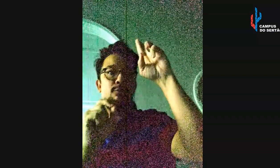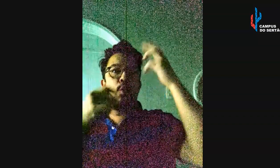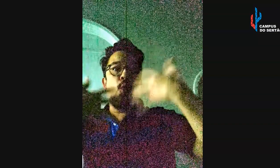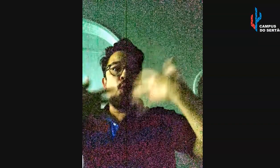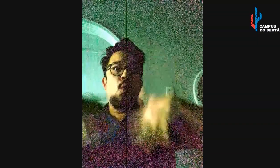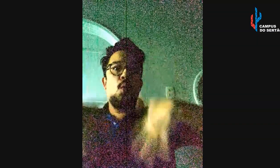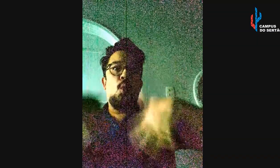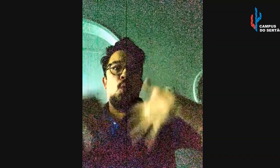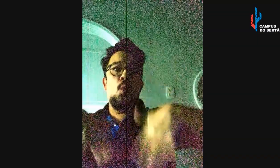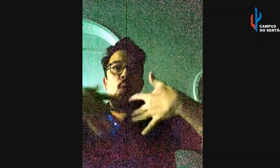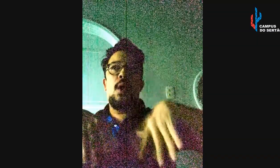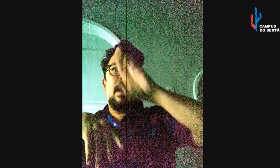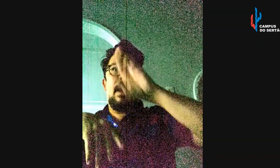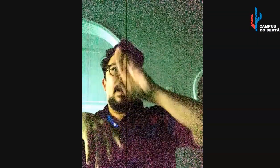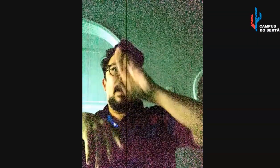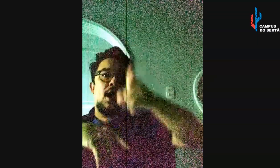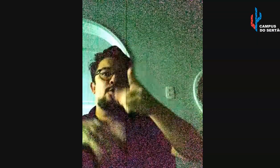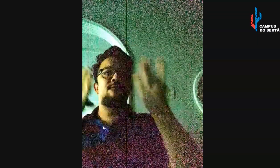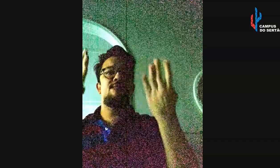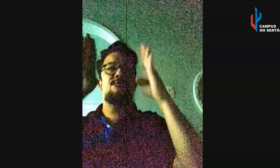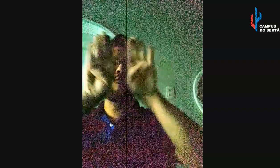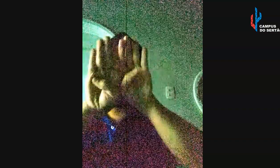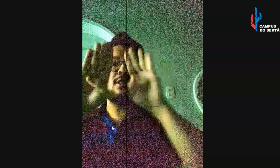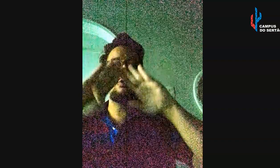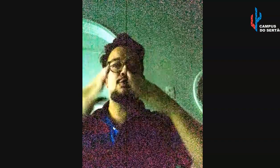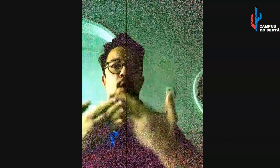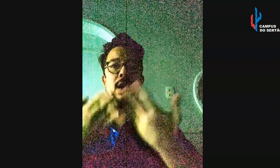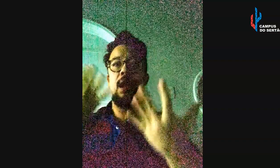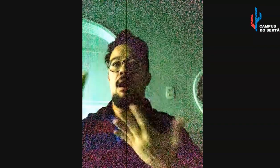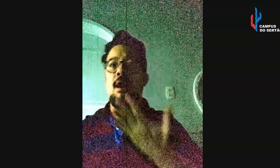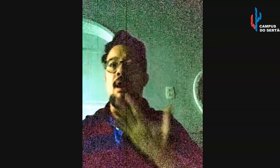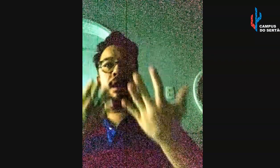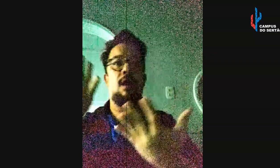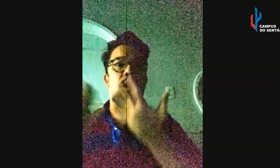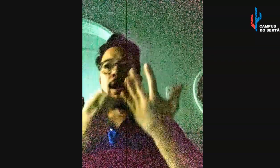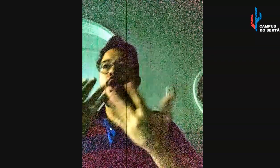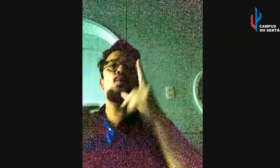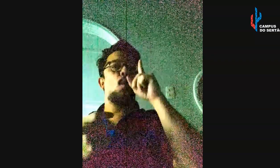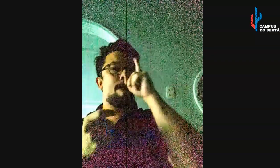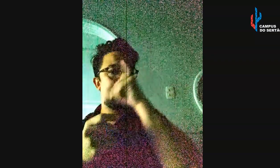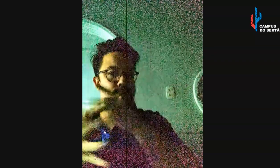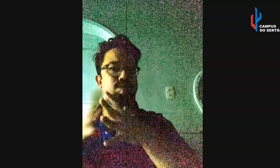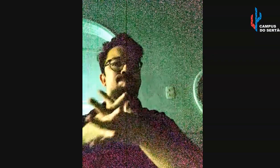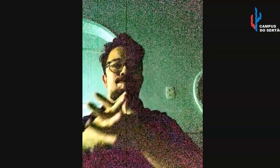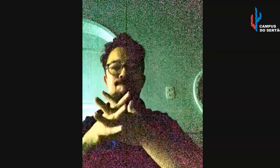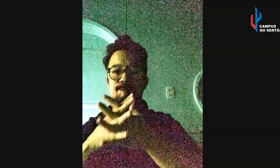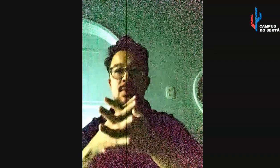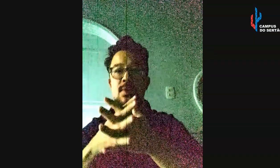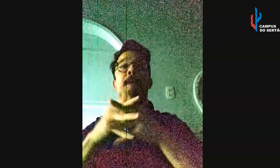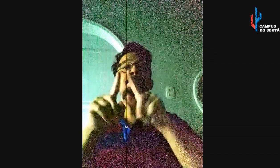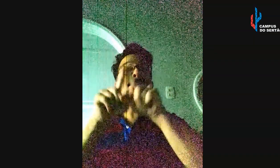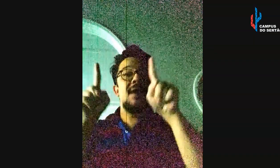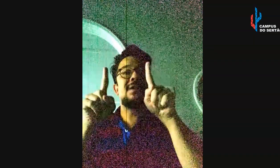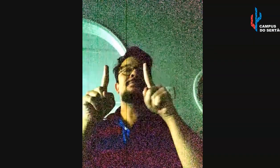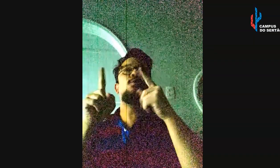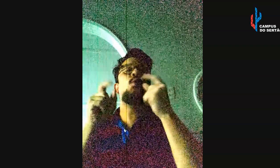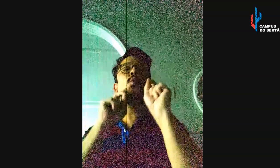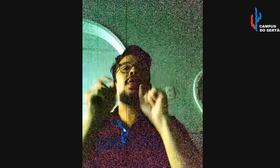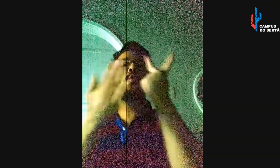acontece? Então, o responsável, ele fica aflito, porque ele tem medo de que essa escola acabe fechando. Então, é